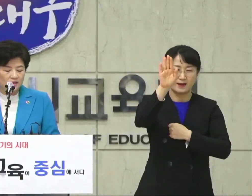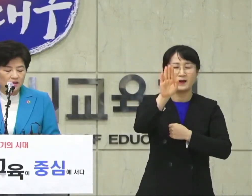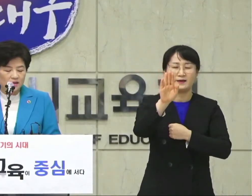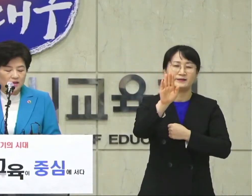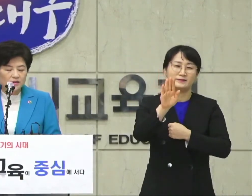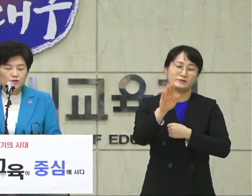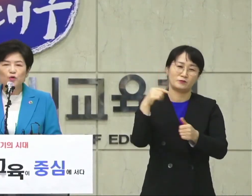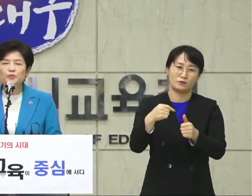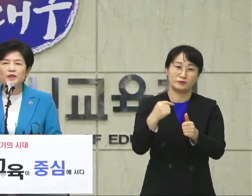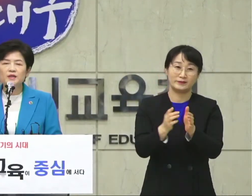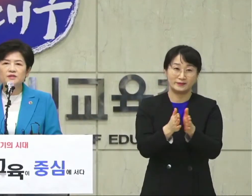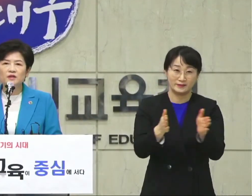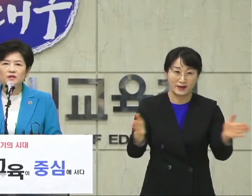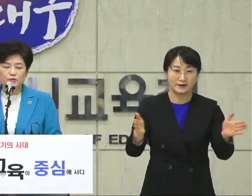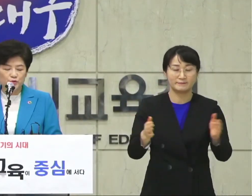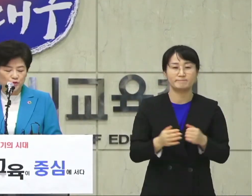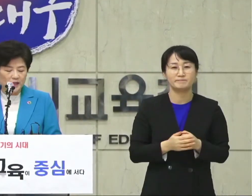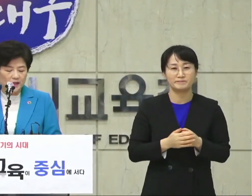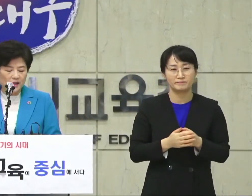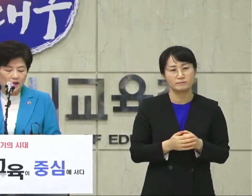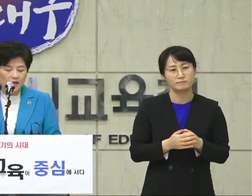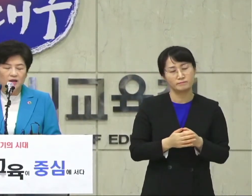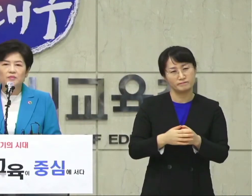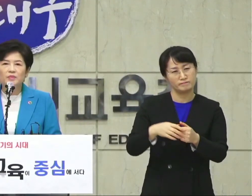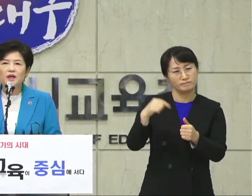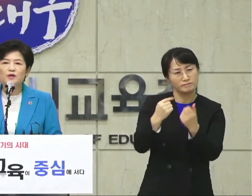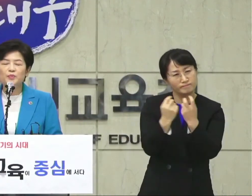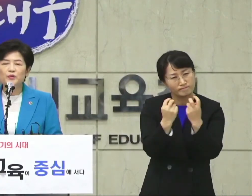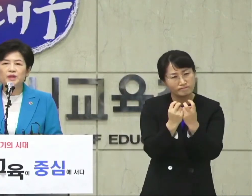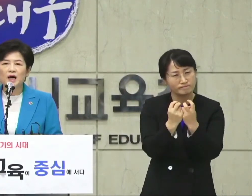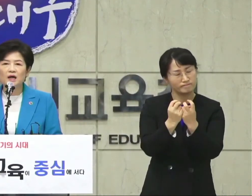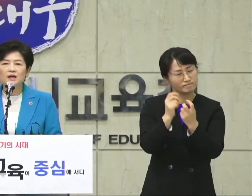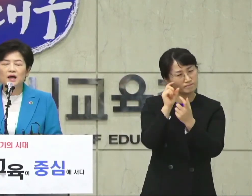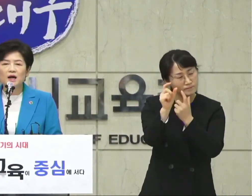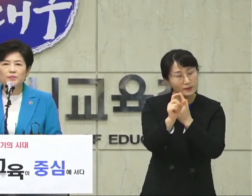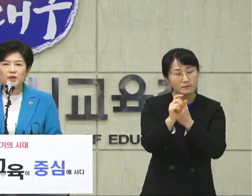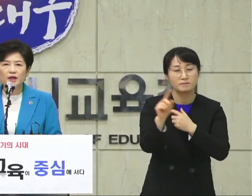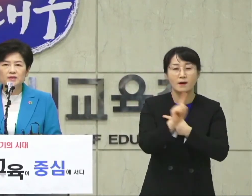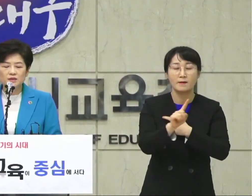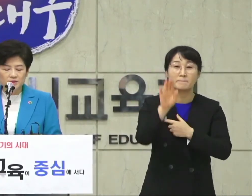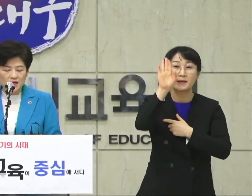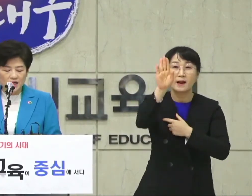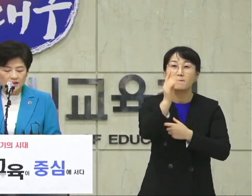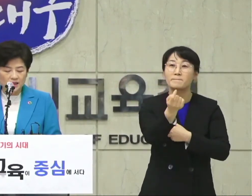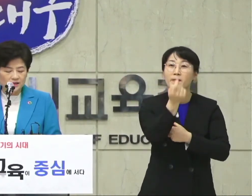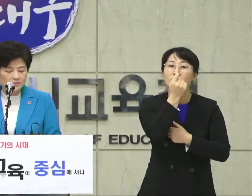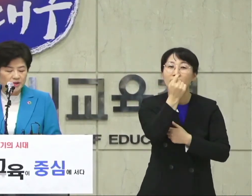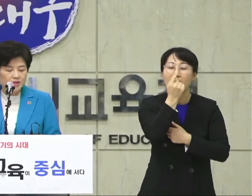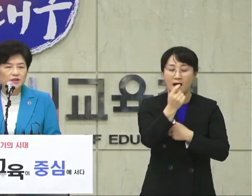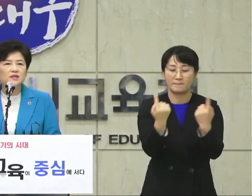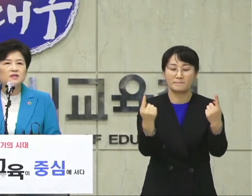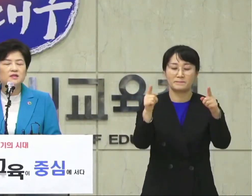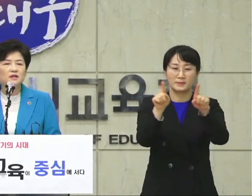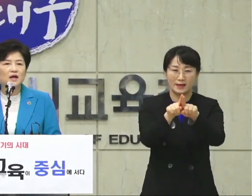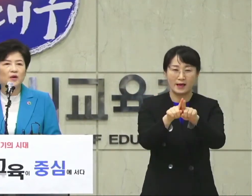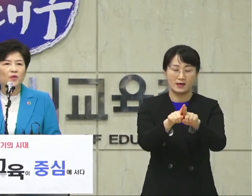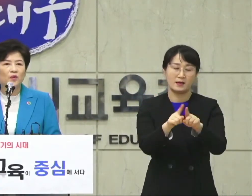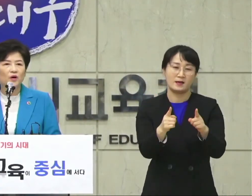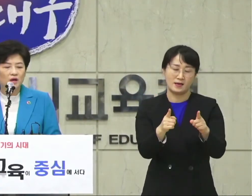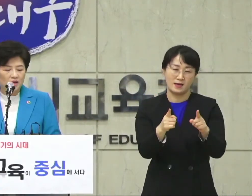시작되었습니다. 이런 고민에서 출발해 미래를 배운다, 함께 성장한다는